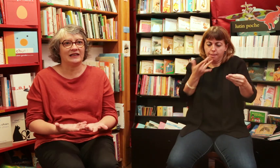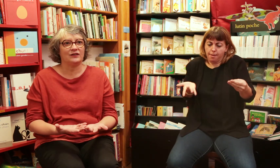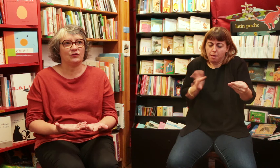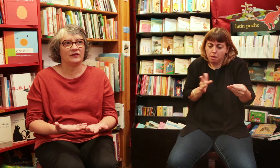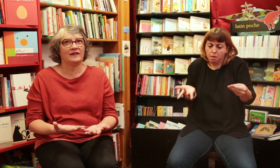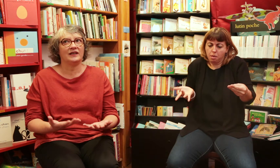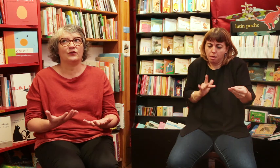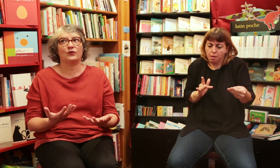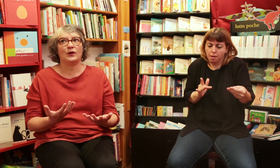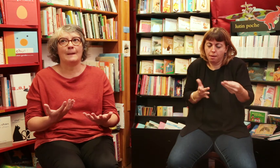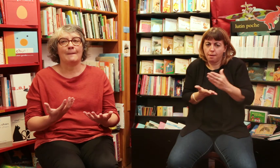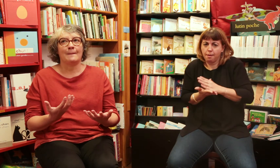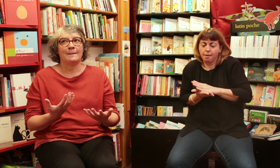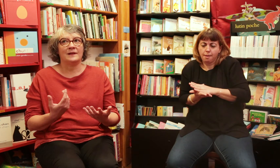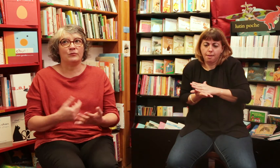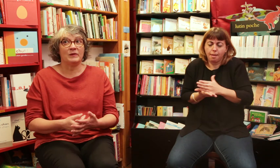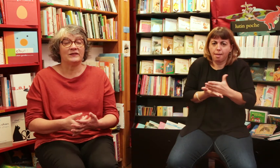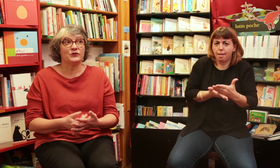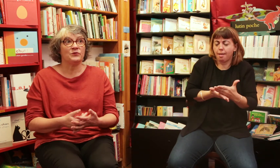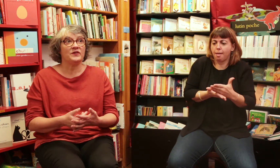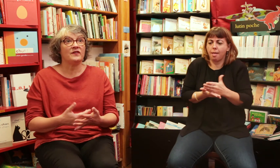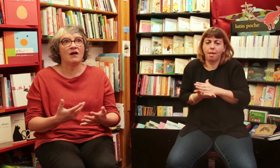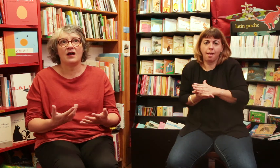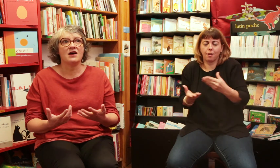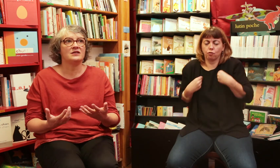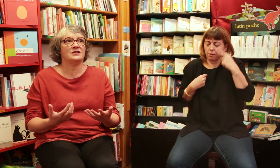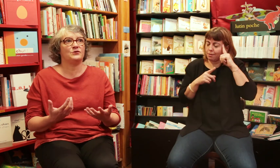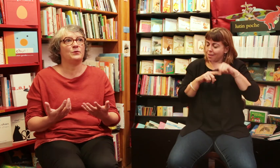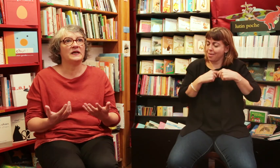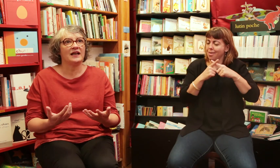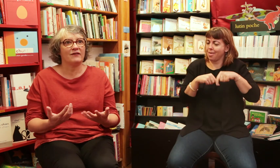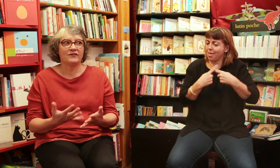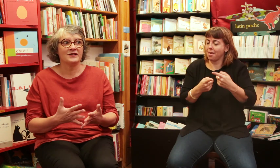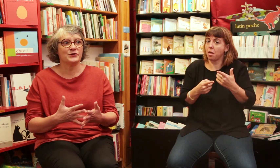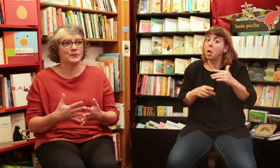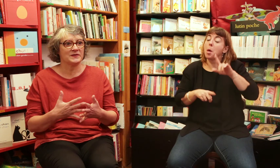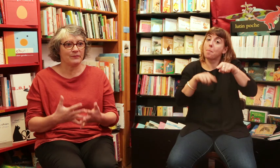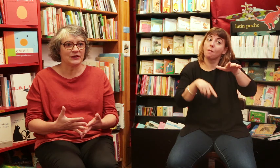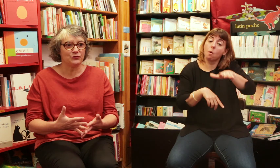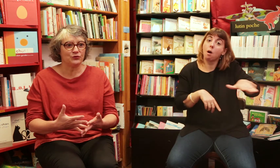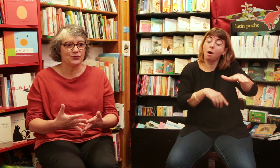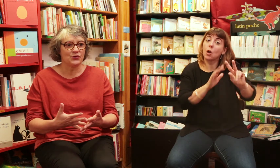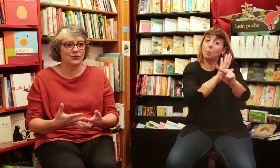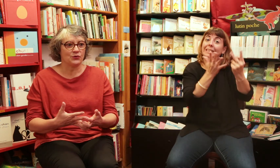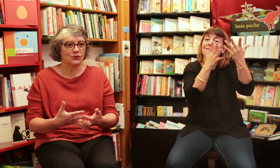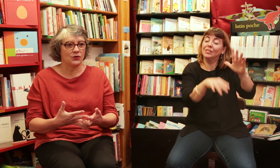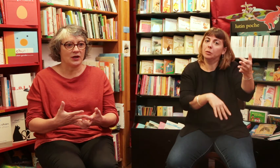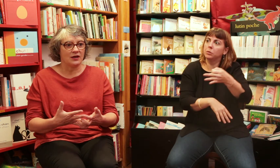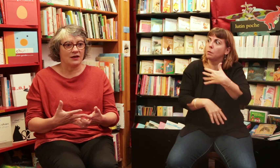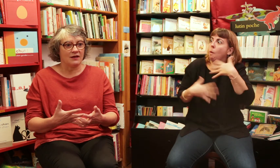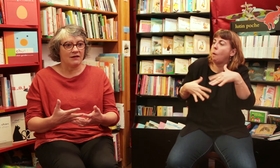dans cette lecture. C'est-à-dire que la plupart des gens me disent « Oh là là, j'étais surpris à la fin, je pensais pas du tout